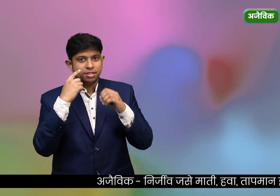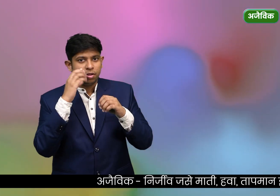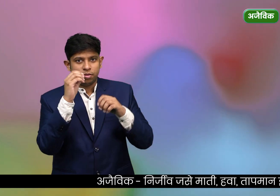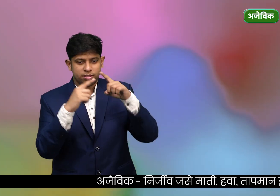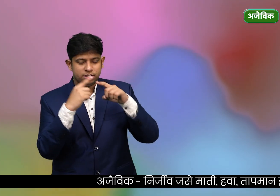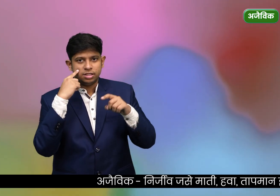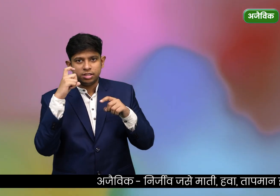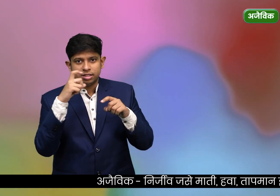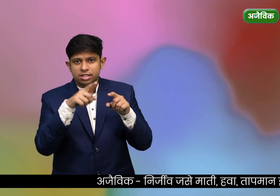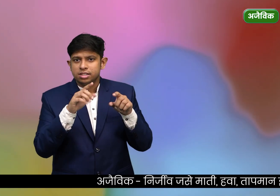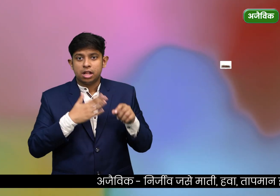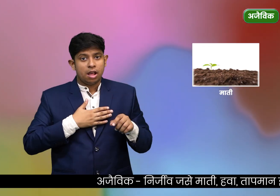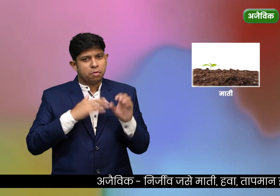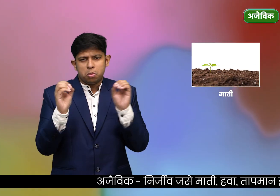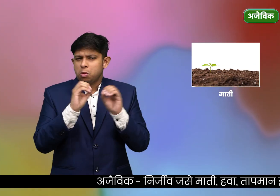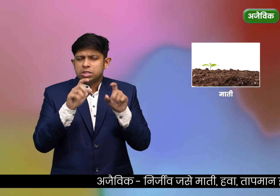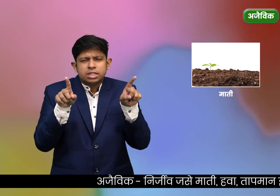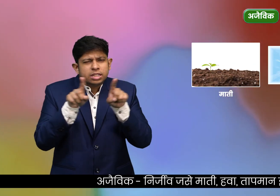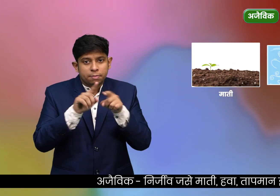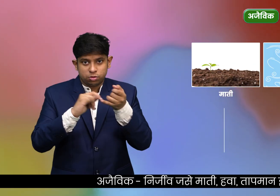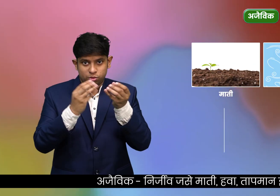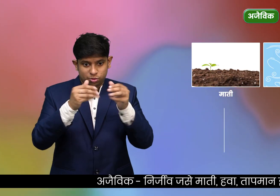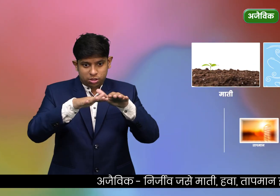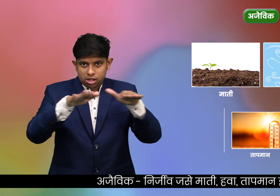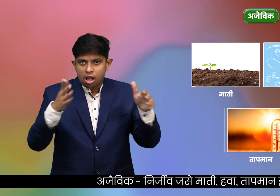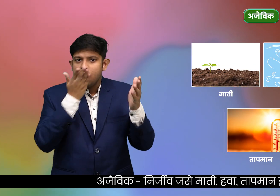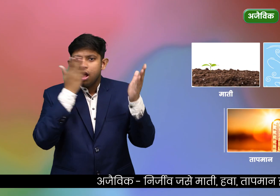अजैविक निर्जीव जसे माती, हवा, तापमान इतरही.